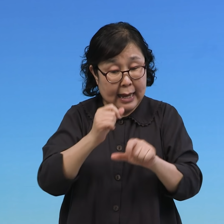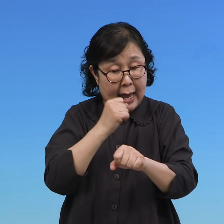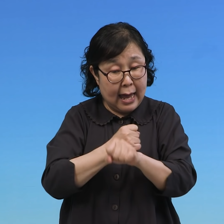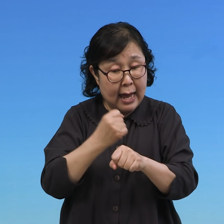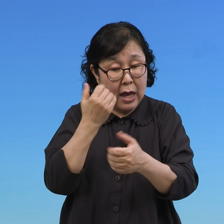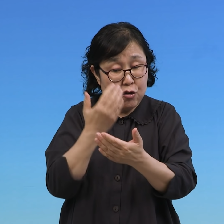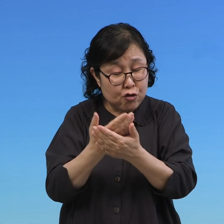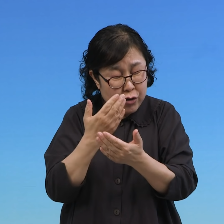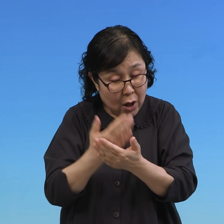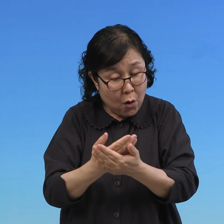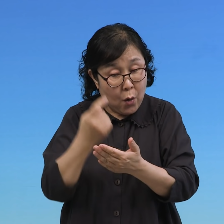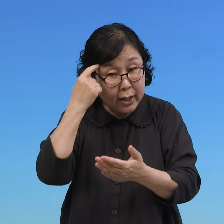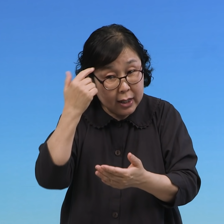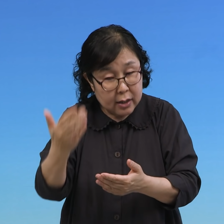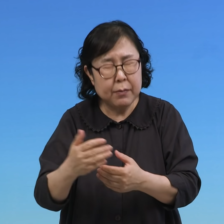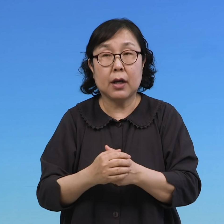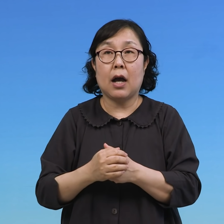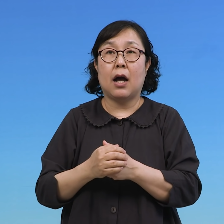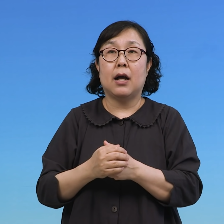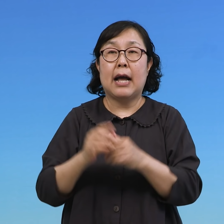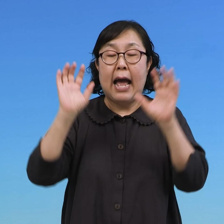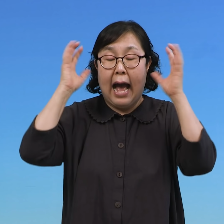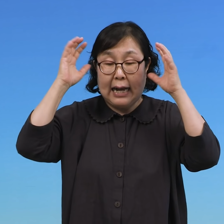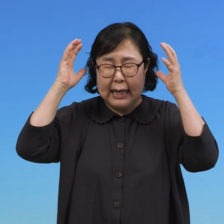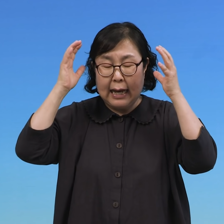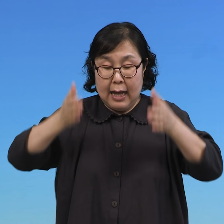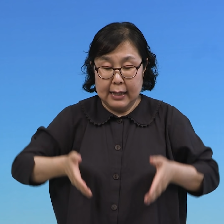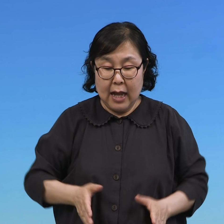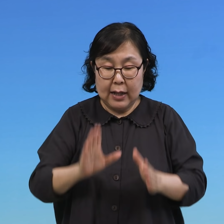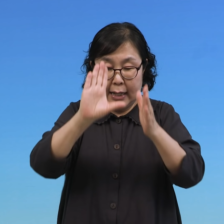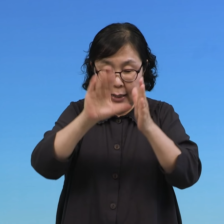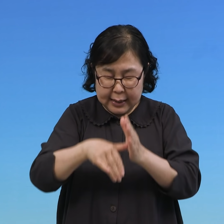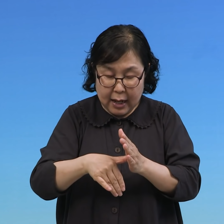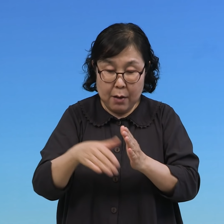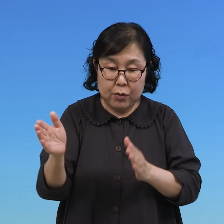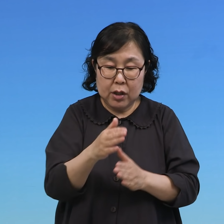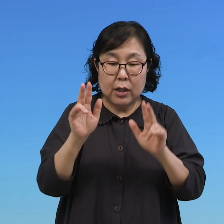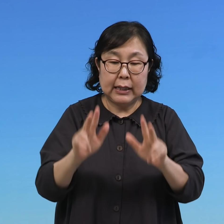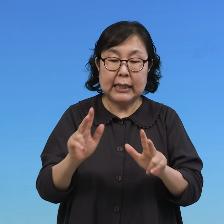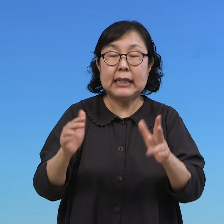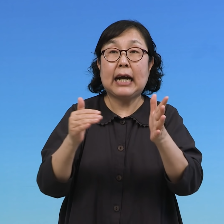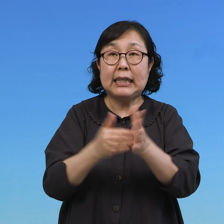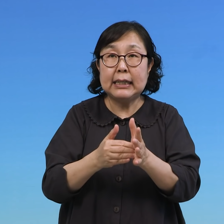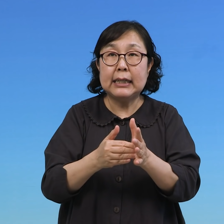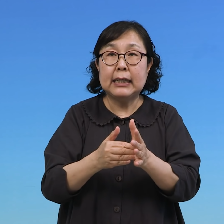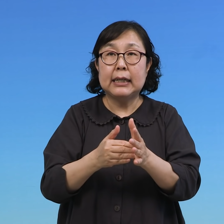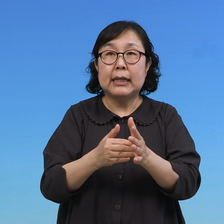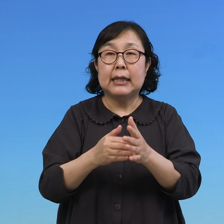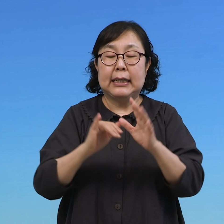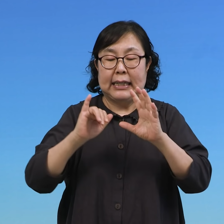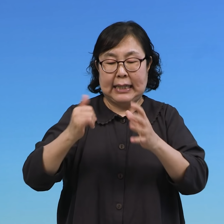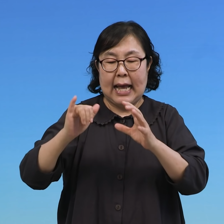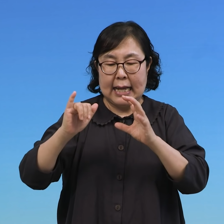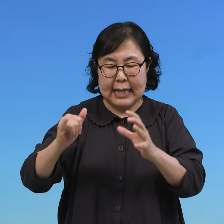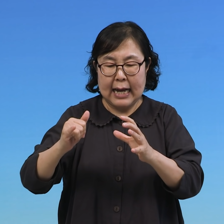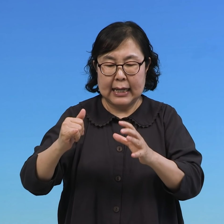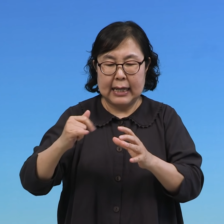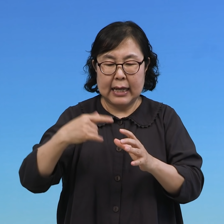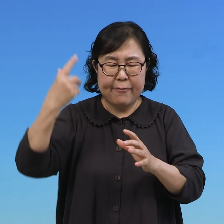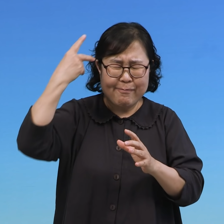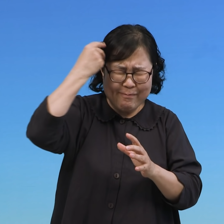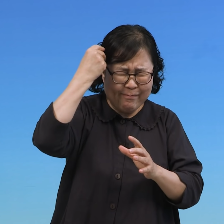새 소원을 썼겠냐고. 왜냐하니까 얘가요 태어나서 그때까지 계속